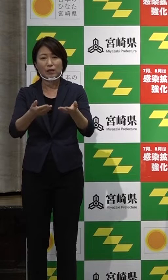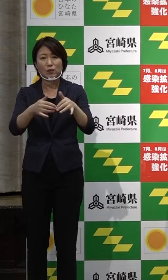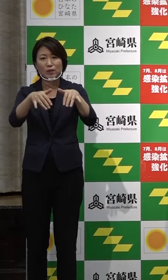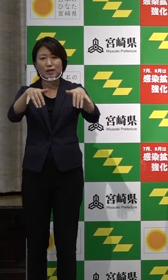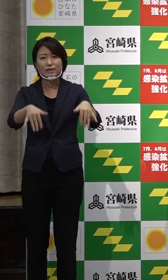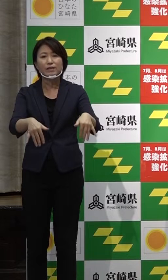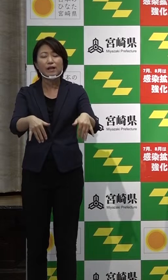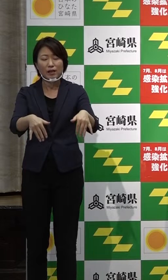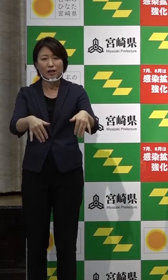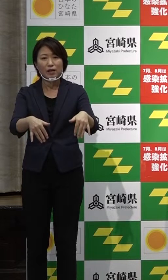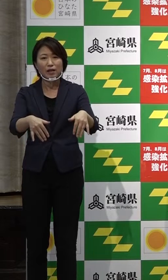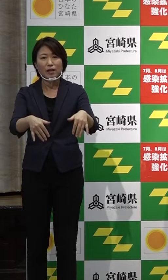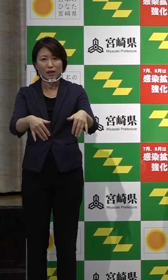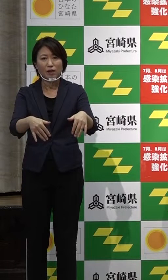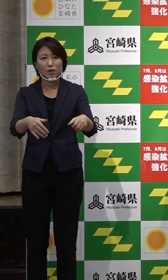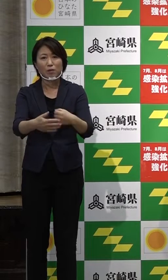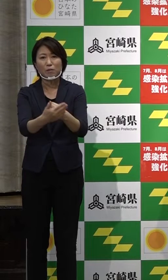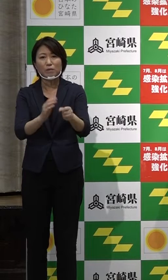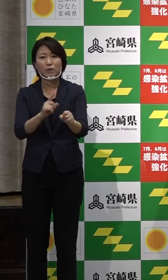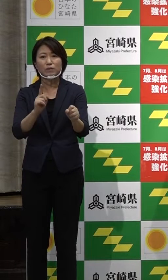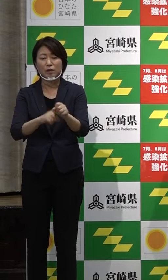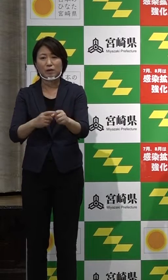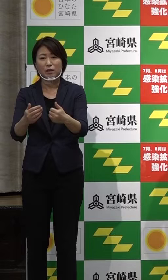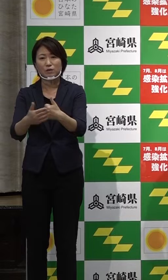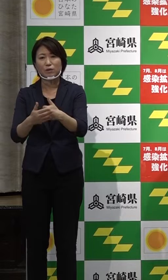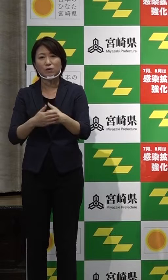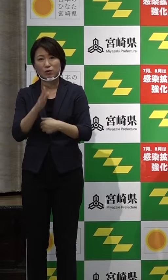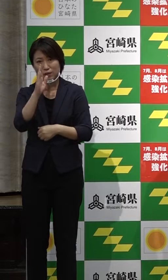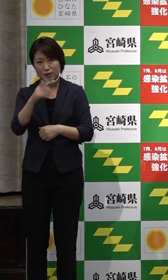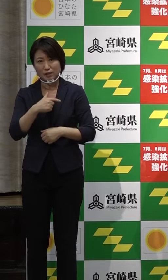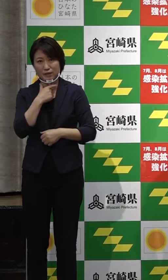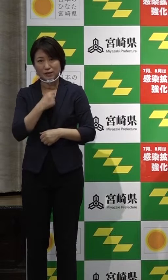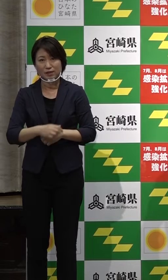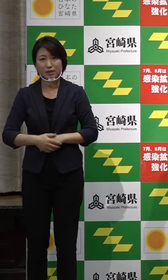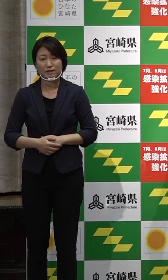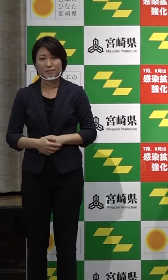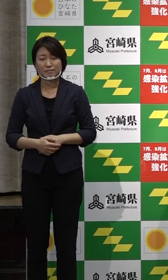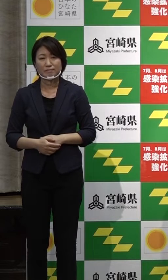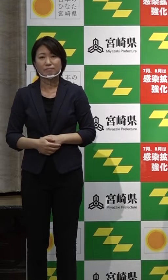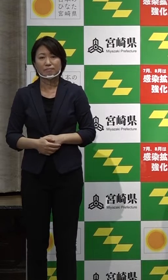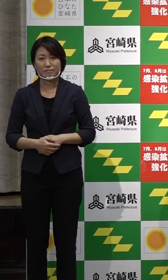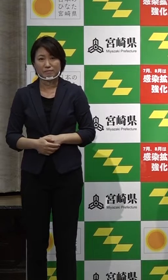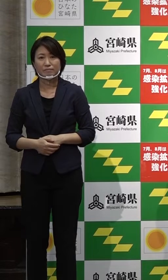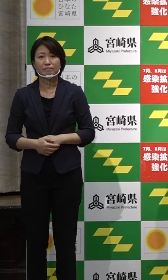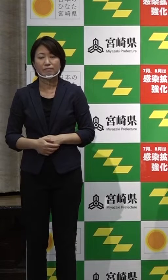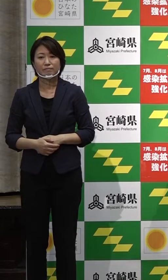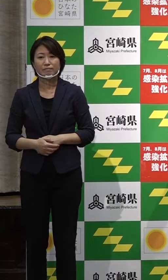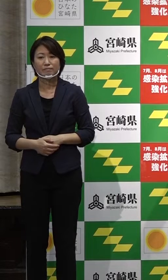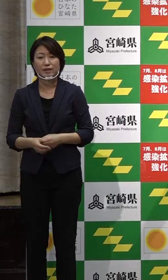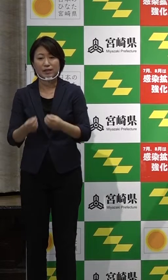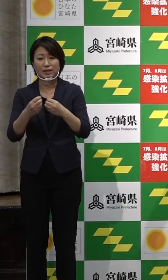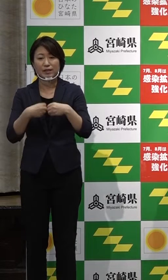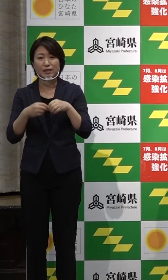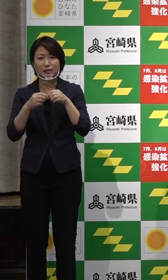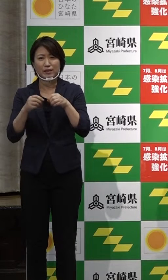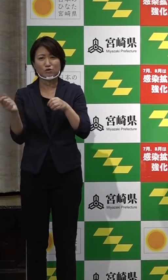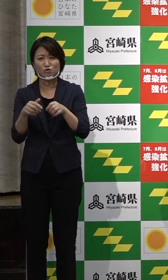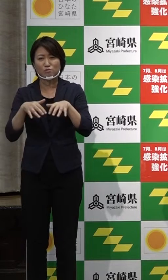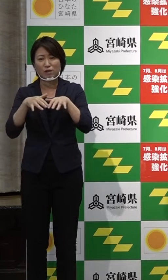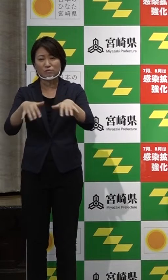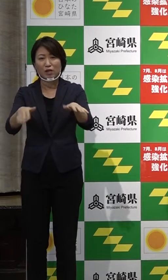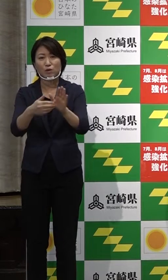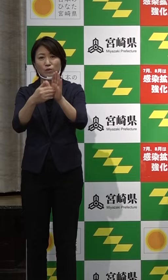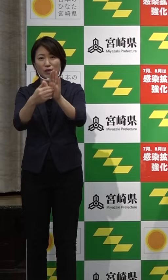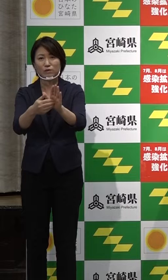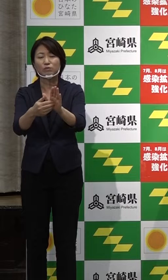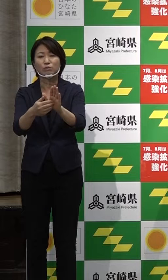ていくためにもですね、ご協力をお願いしたいと考えております。はい、第5波の感染急拡大を防ぐ瀬戸際にあるという